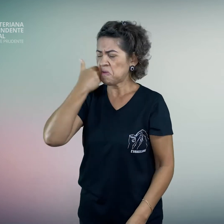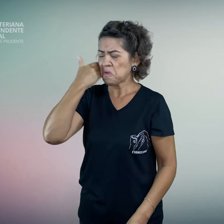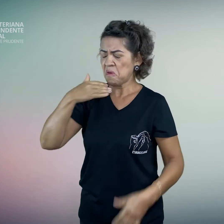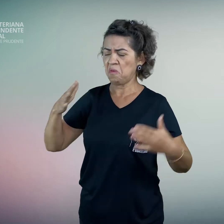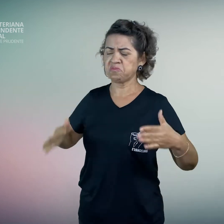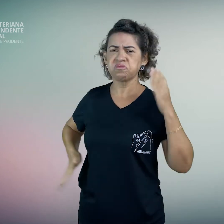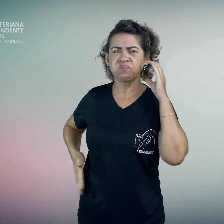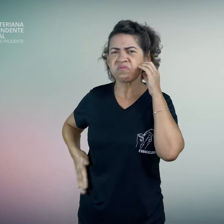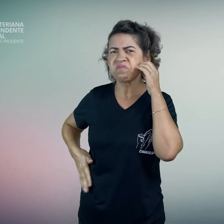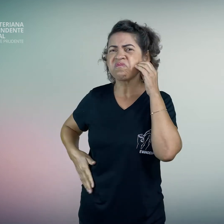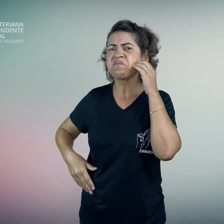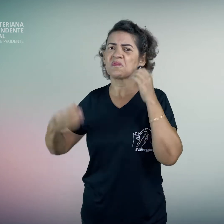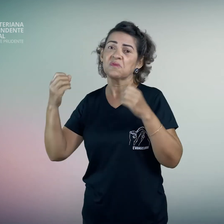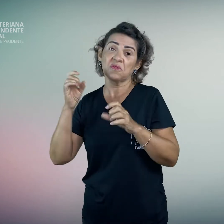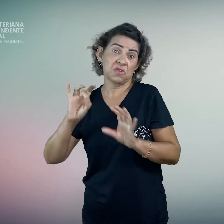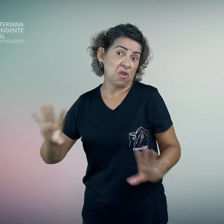11, 1-3.